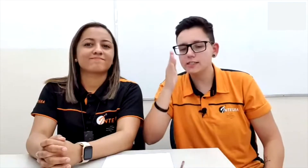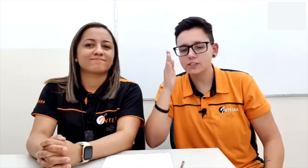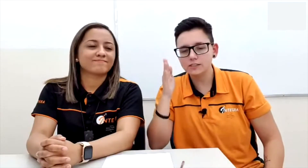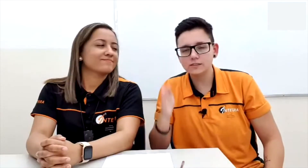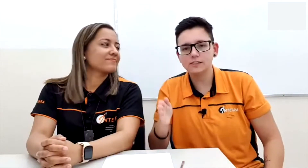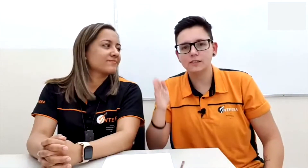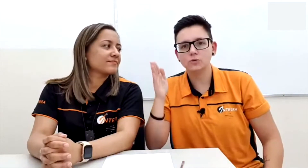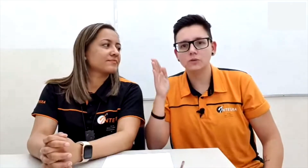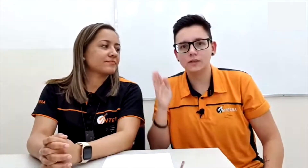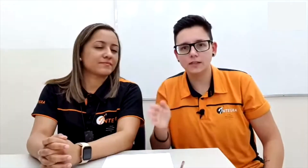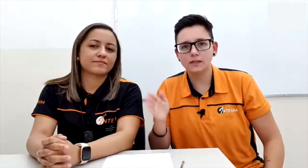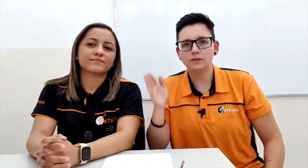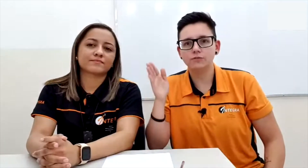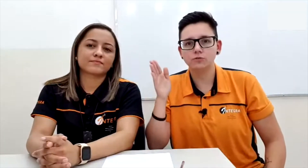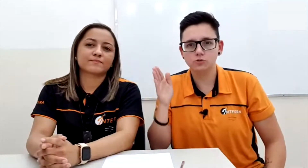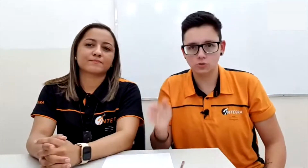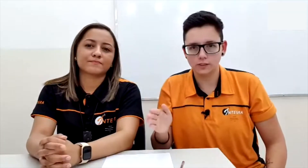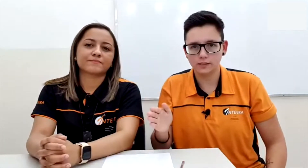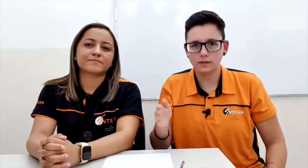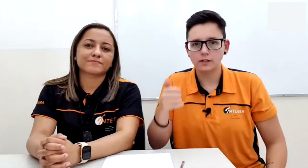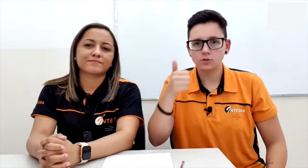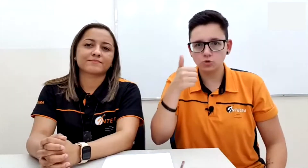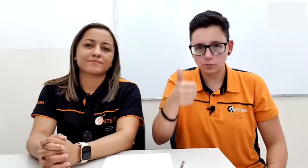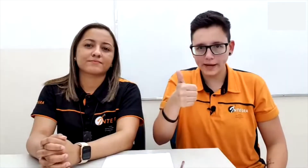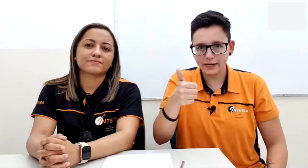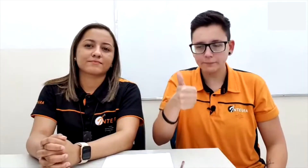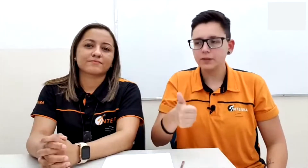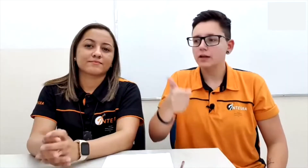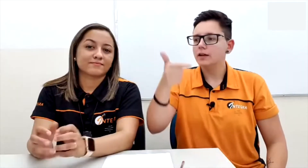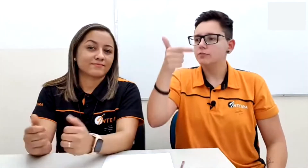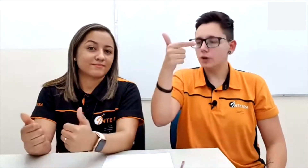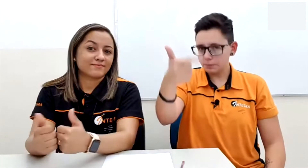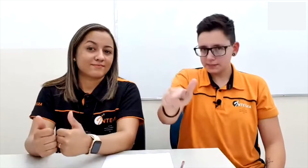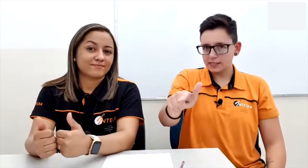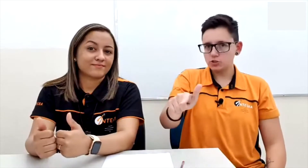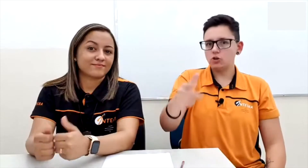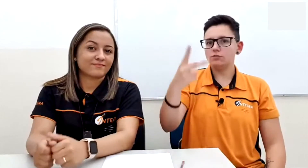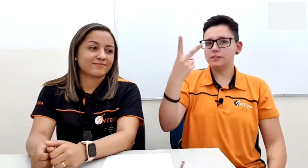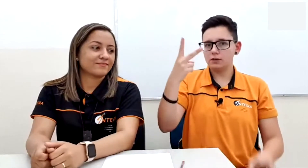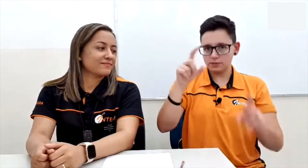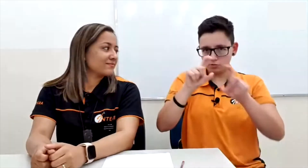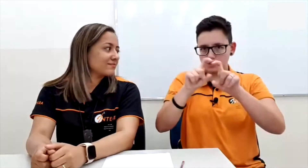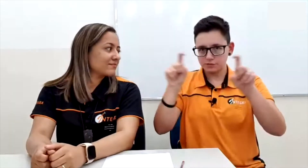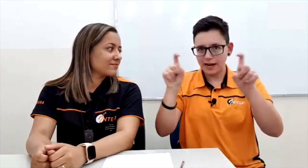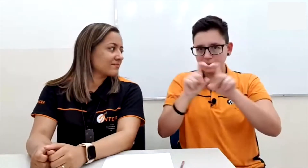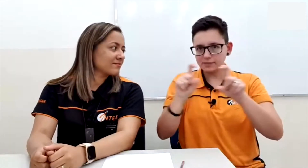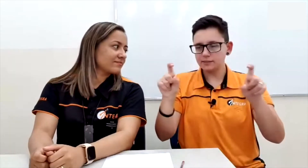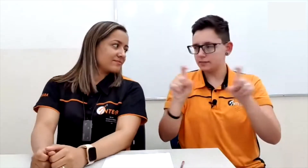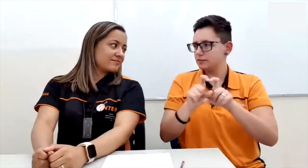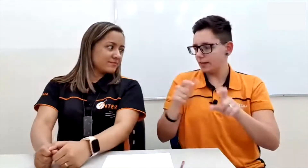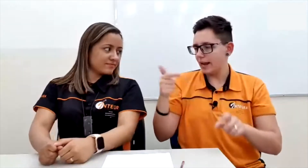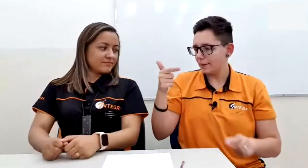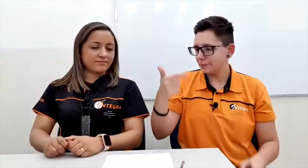de ensino que funcione. Tudo bem? Vamos passar de novo, então, as duas frases? Vai lá.